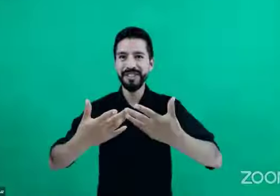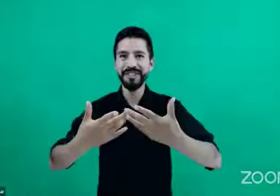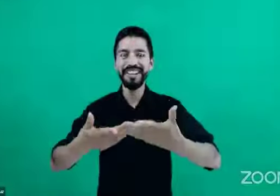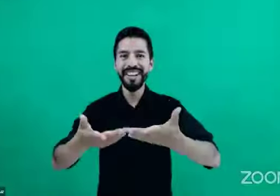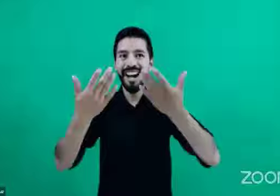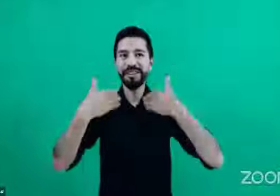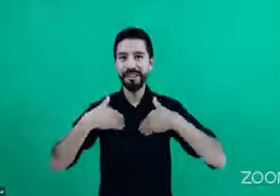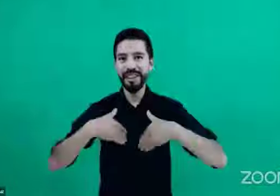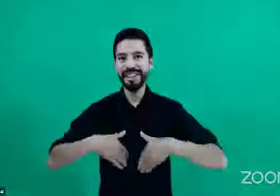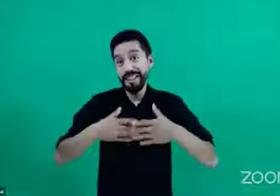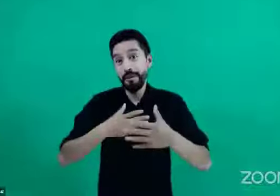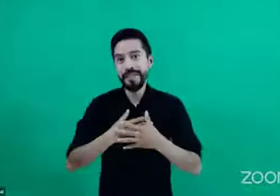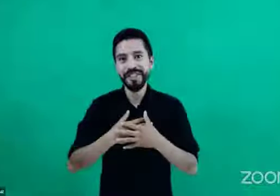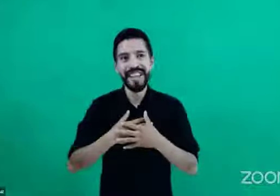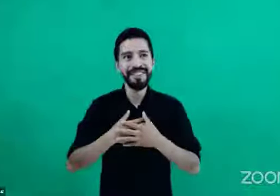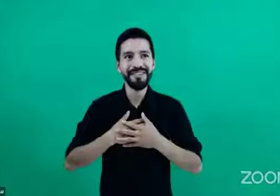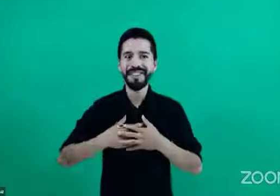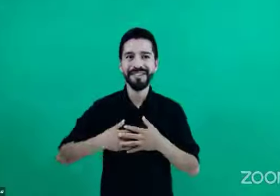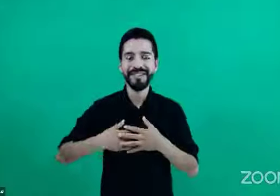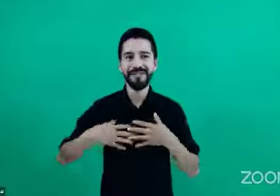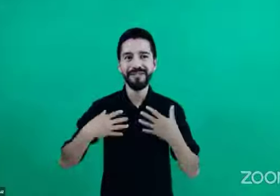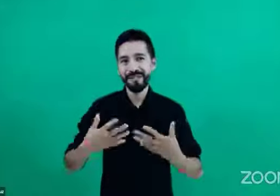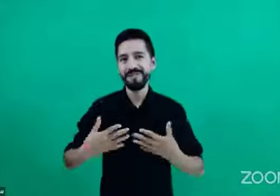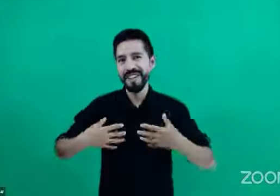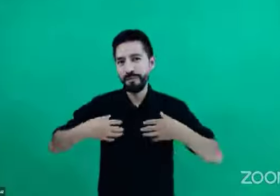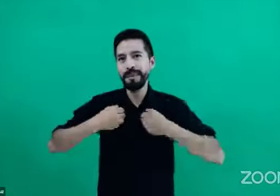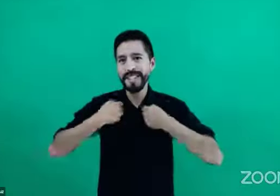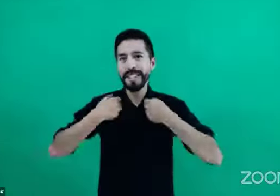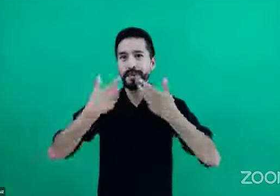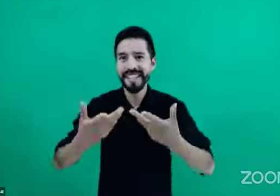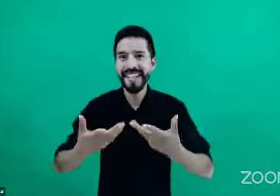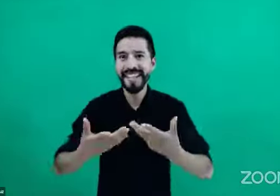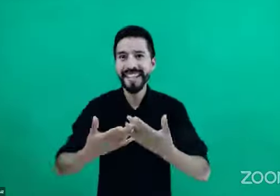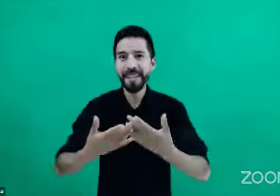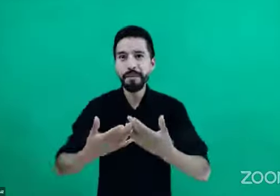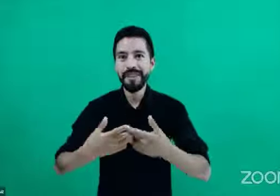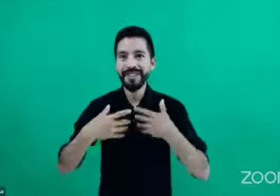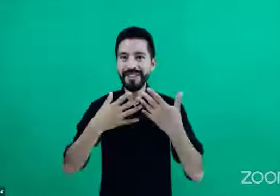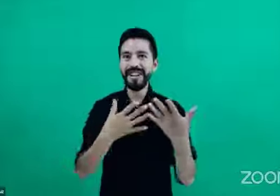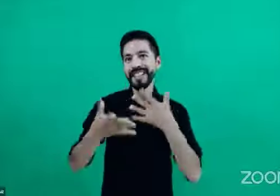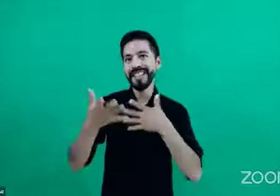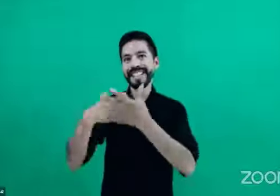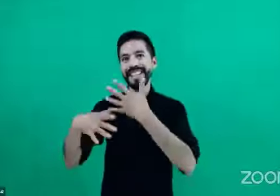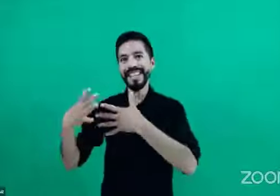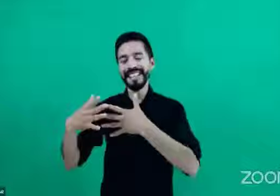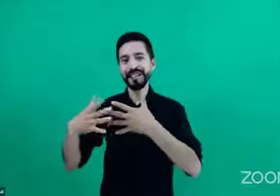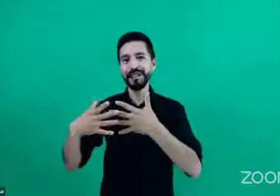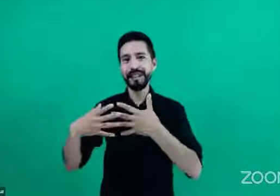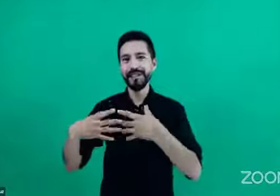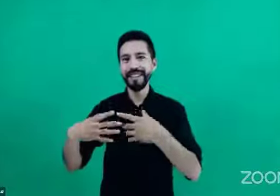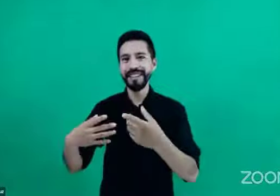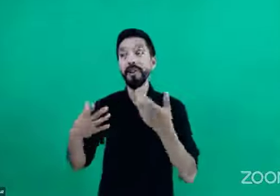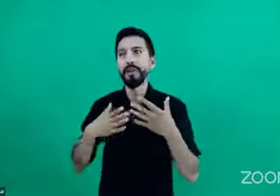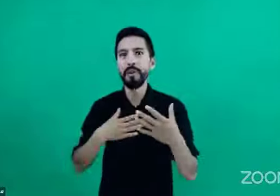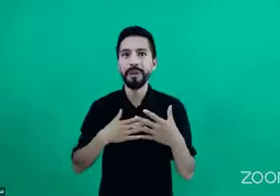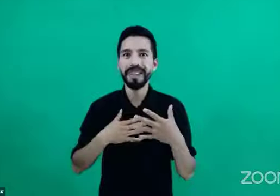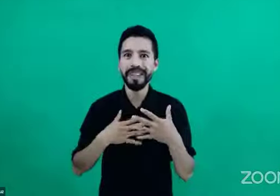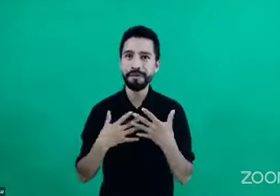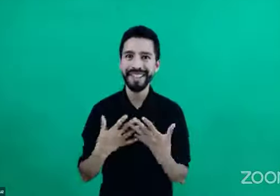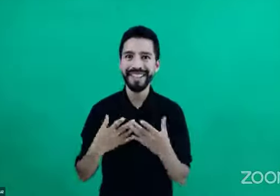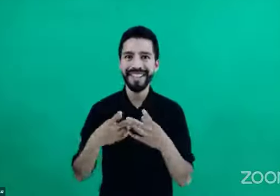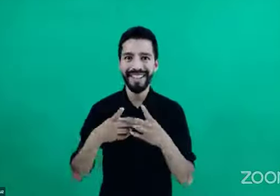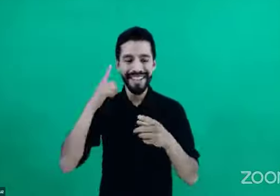con todo eso, ayudan, en lo personal a mí me ayuda mucho para poder expresar, porque no es solamente enseñar, sino también, o